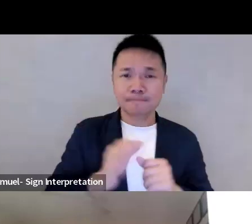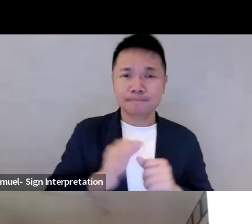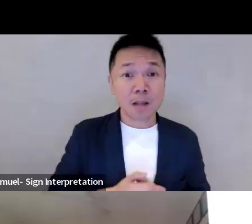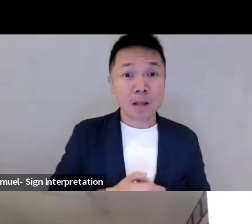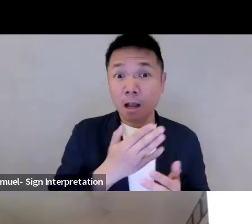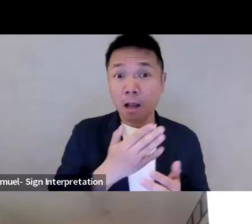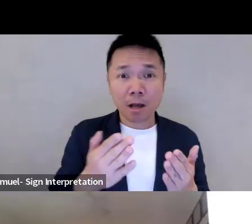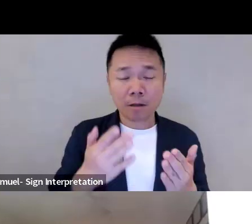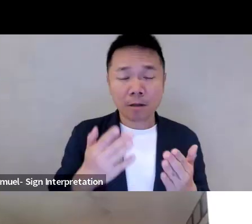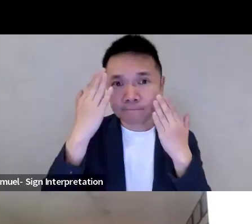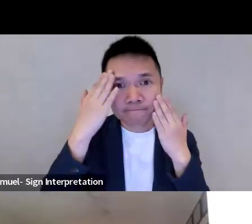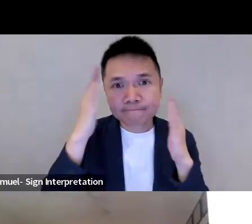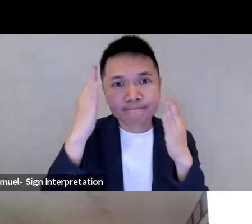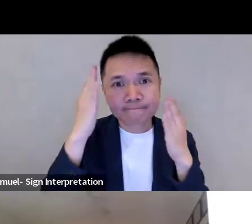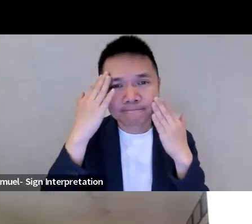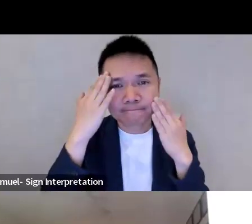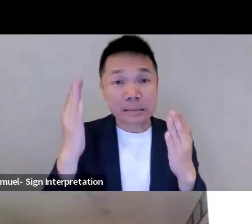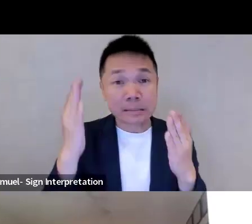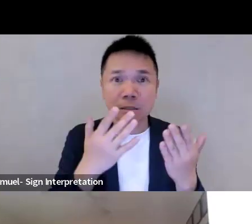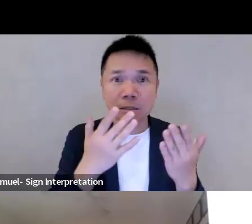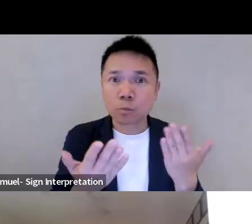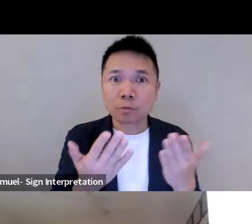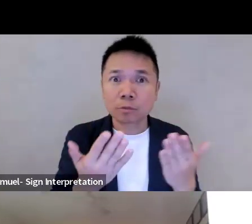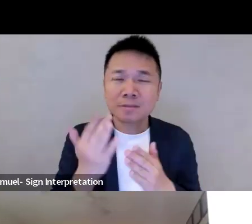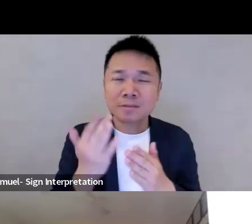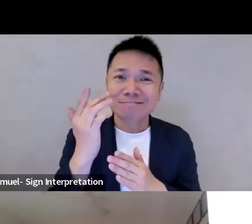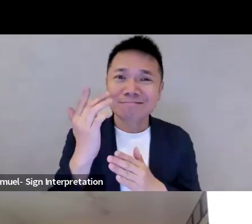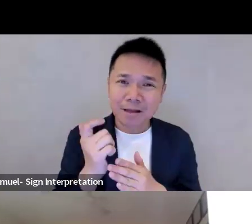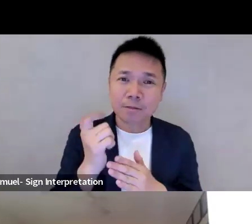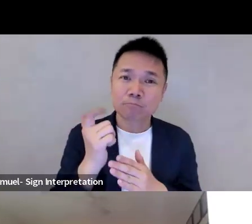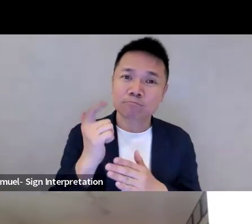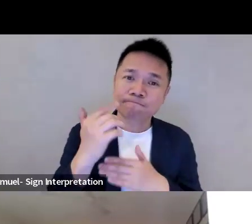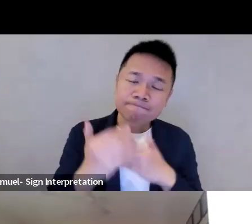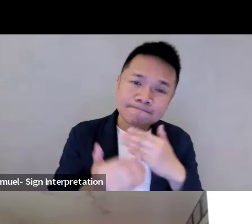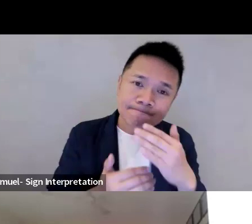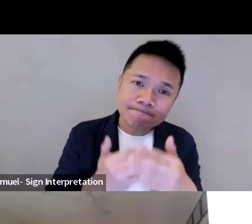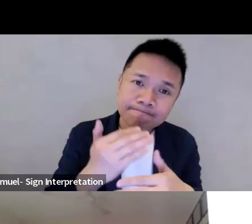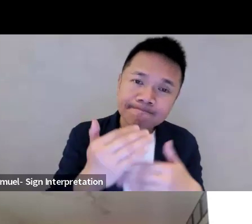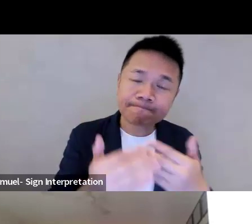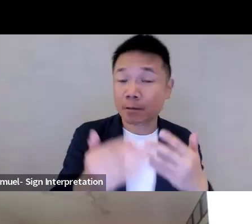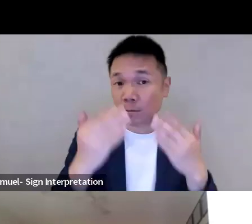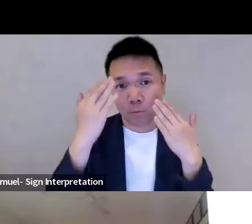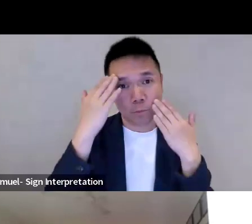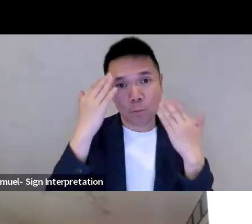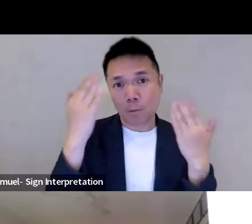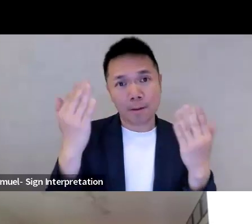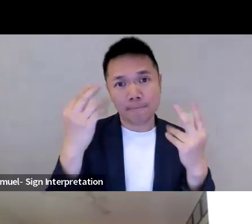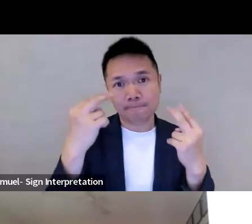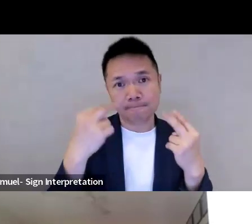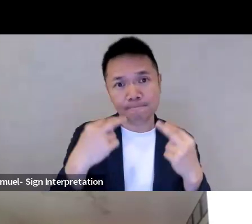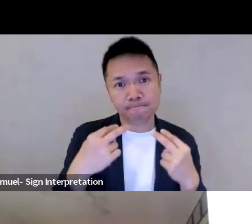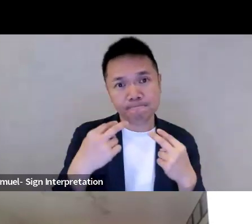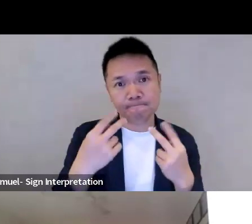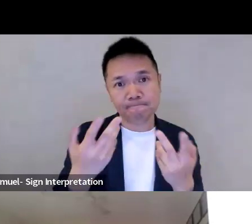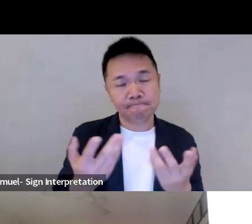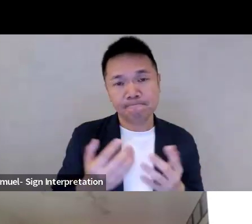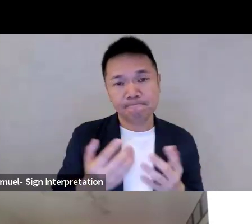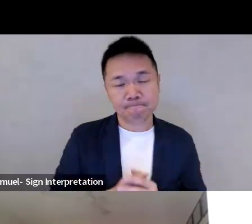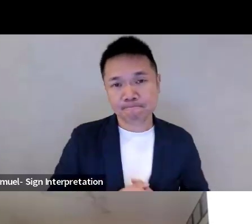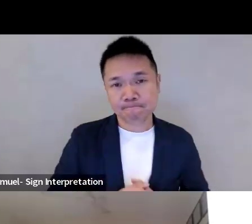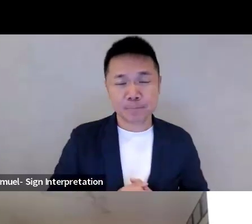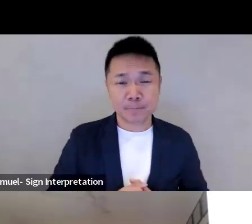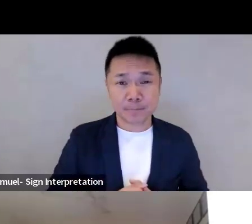而当我在要面对自己的残缺的部分，我不知道我要怎么去